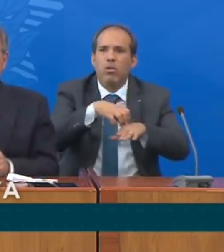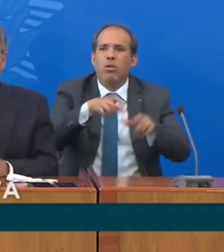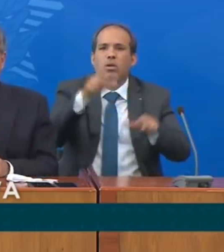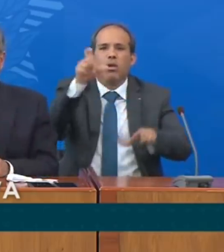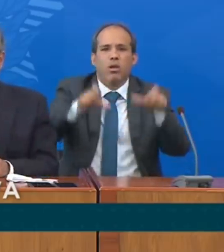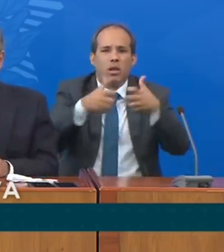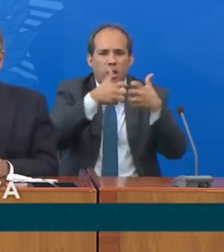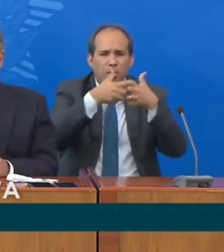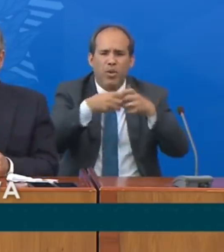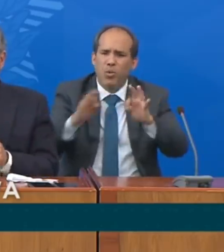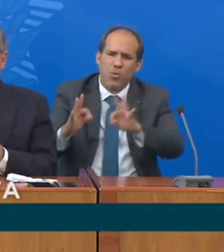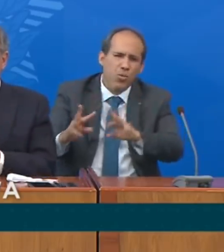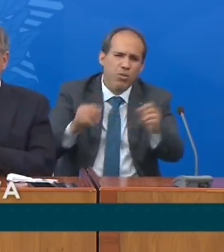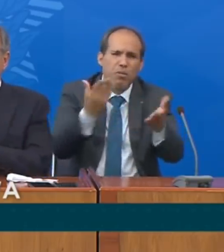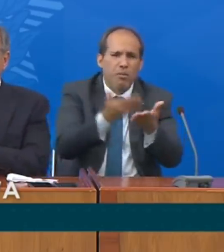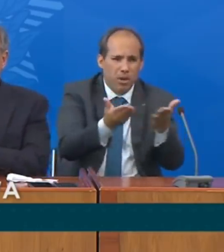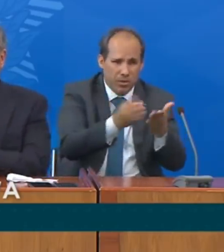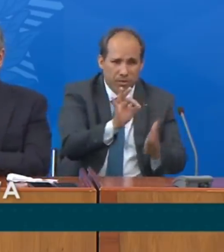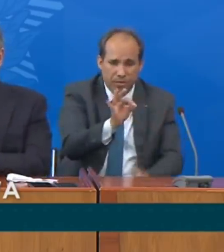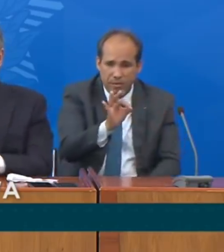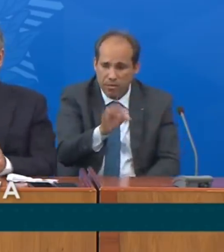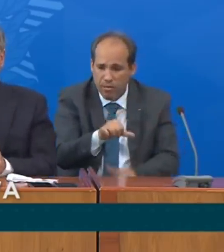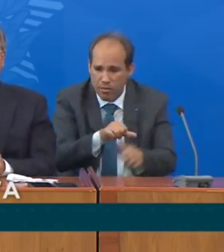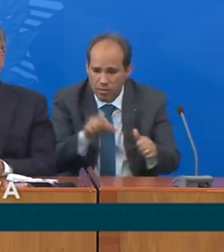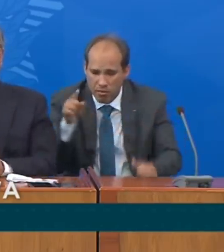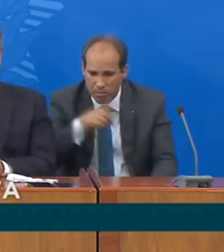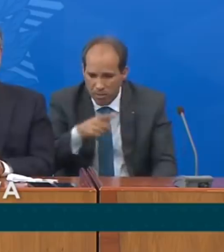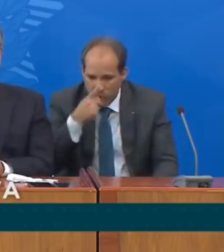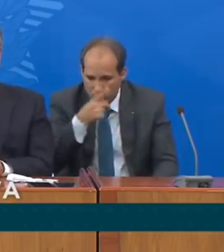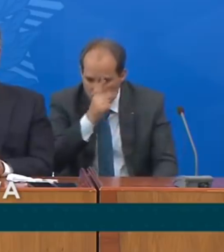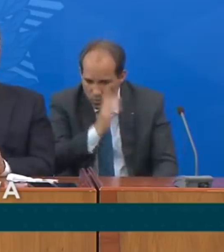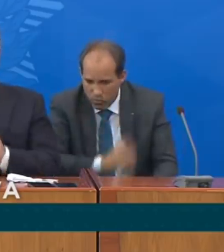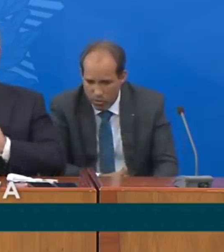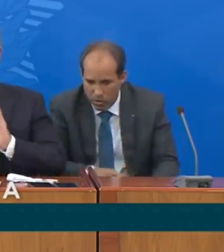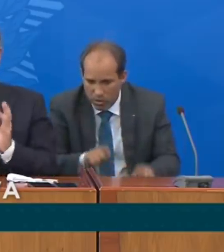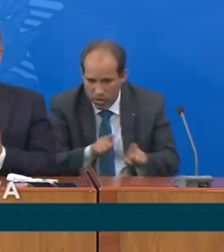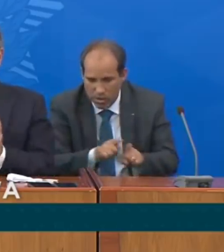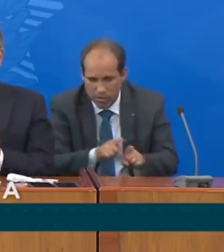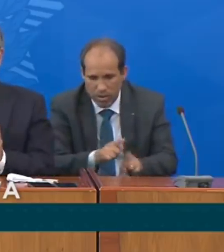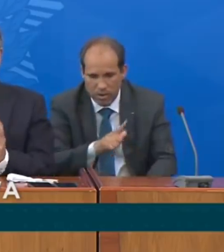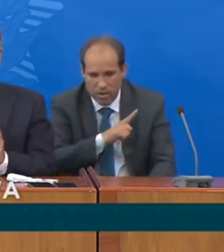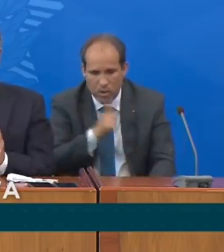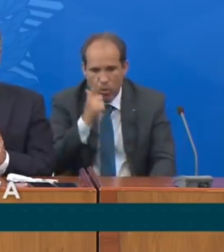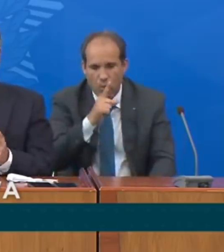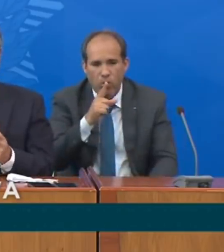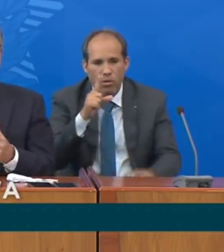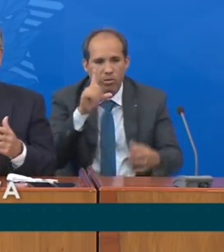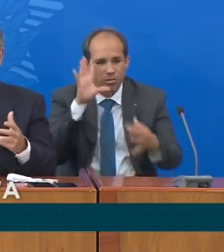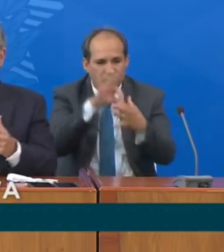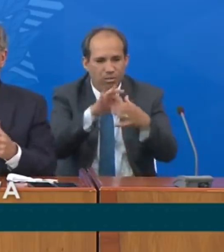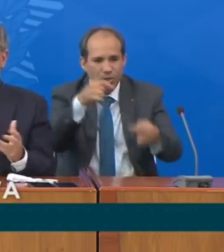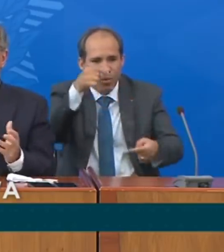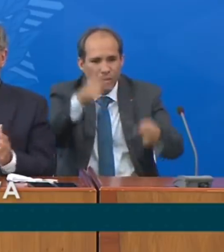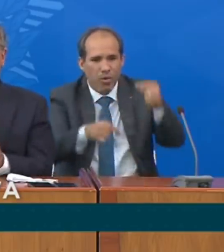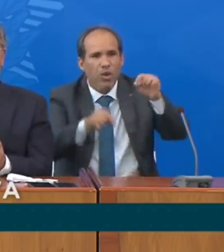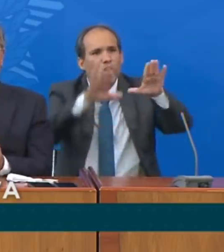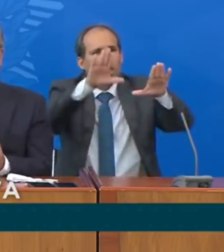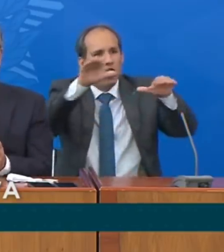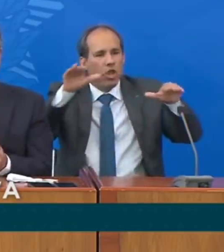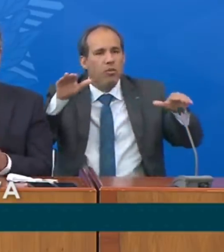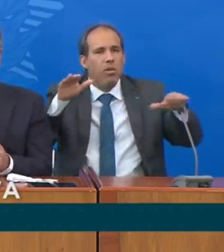mundo. Então, isso é uma preocupação que o presidente já tem falado há muito tempo e, do ponto de vista político, ele tem chamado os governadores